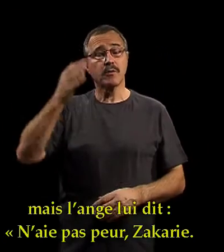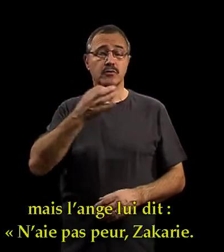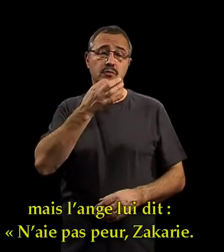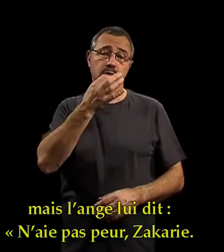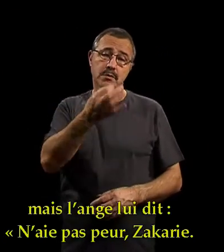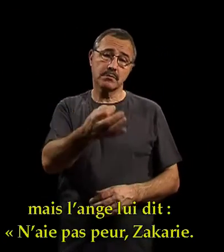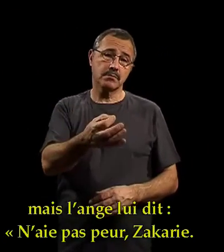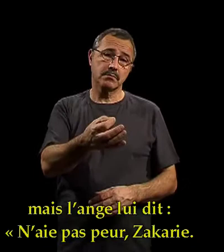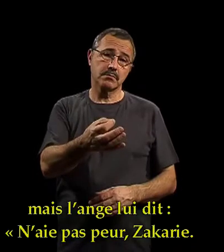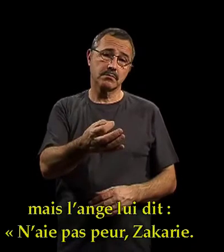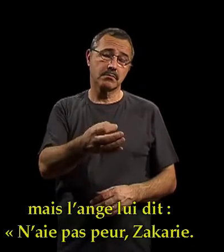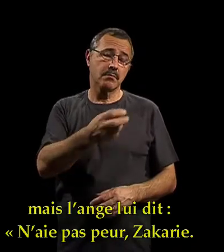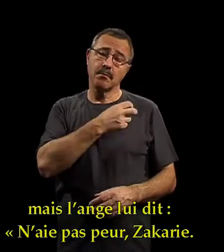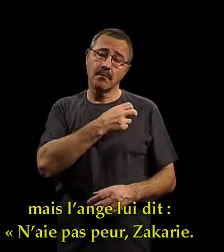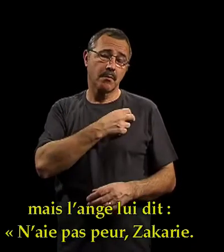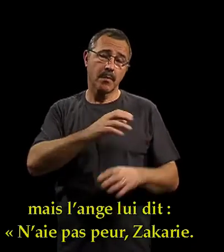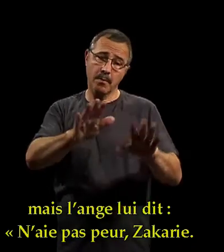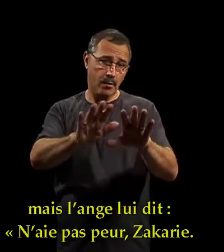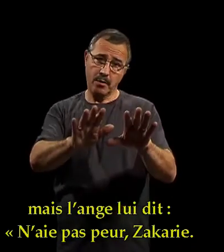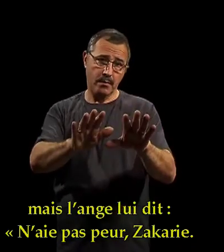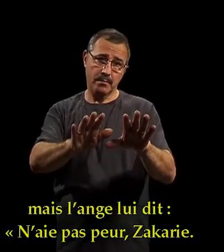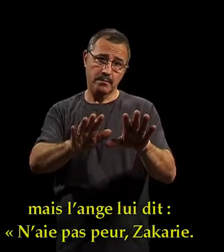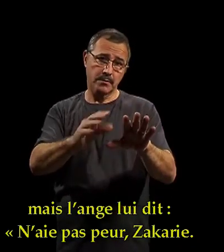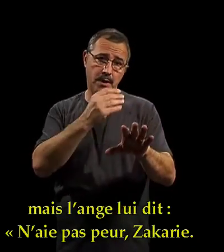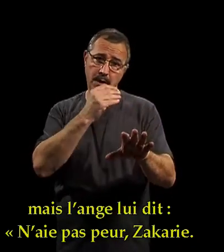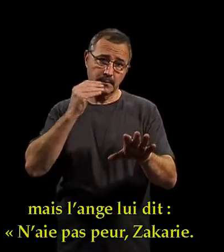Mais l'ange lui dit : « N'aie pas peur, Zacharie.